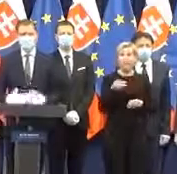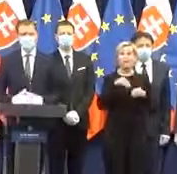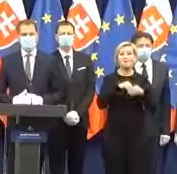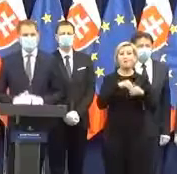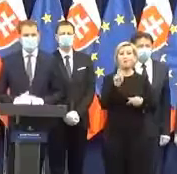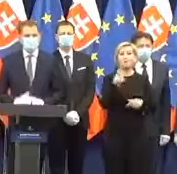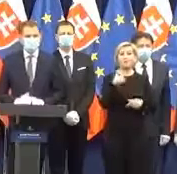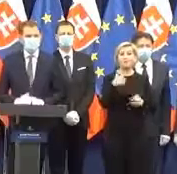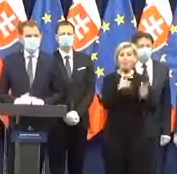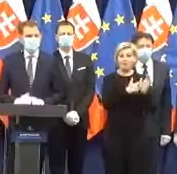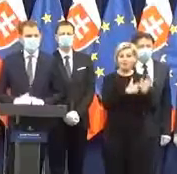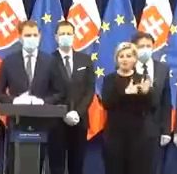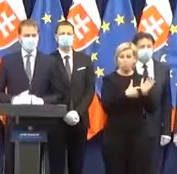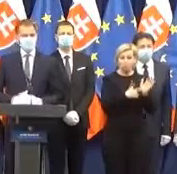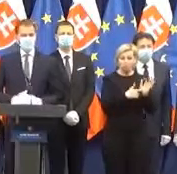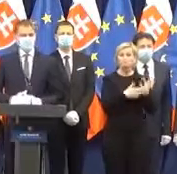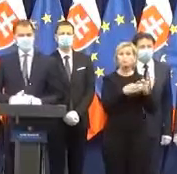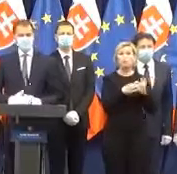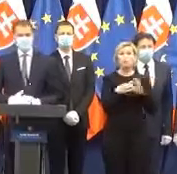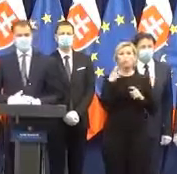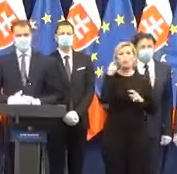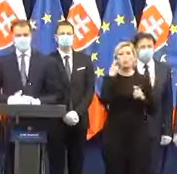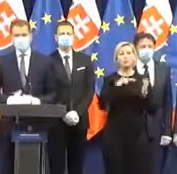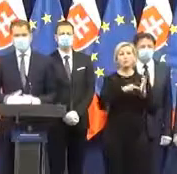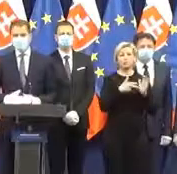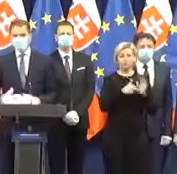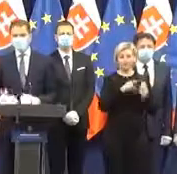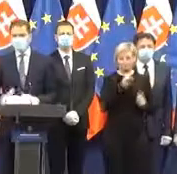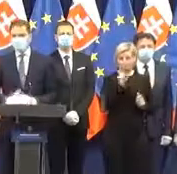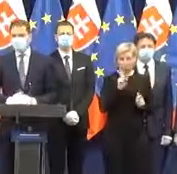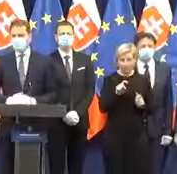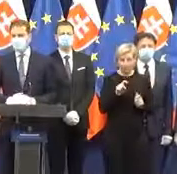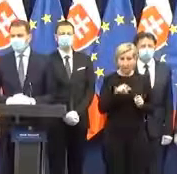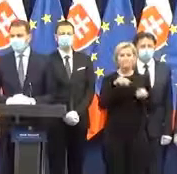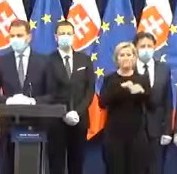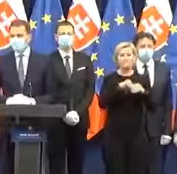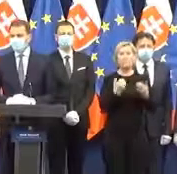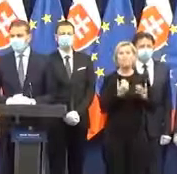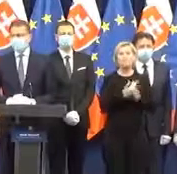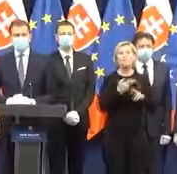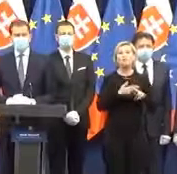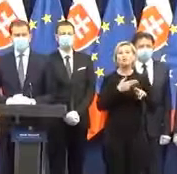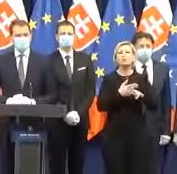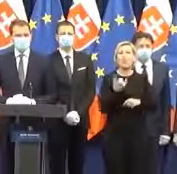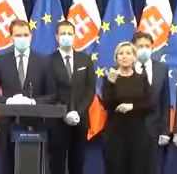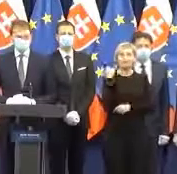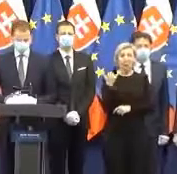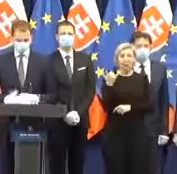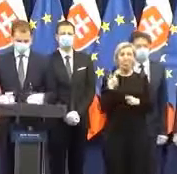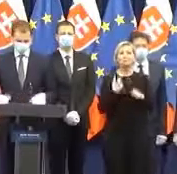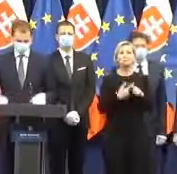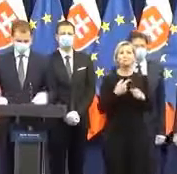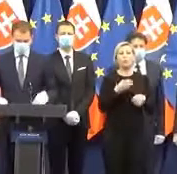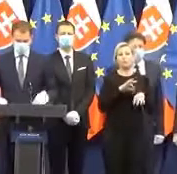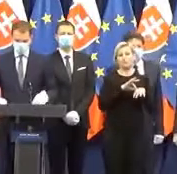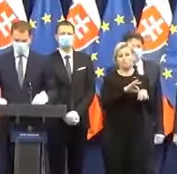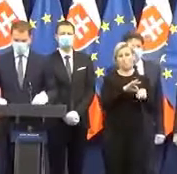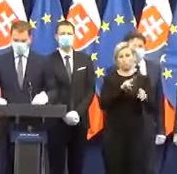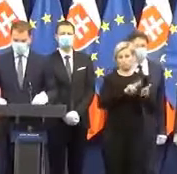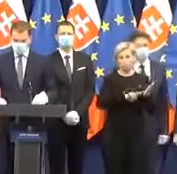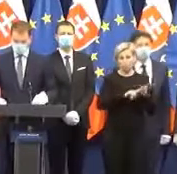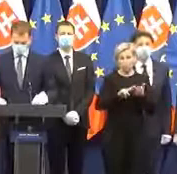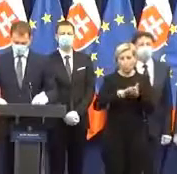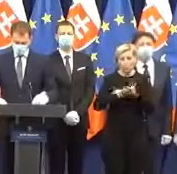takých organizačno-technických otázok, kde sme menovali nových štátnych tajomníkov alebo vedúcich úradov na